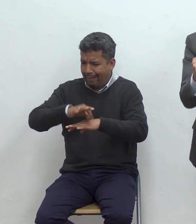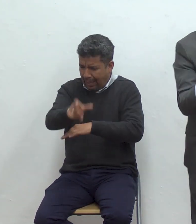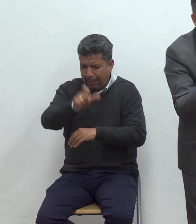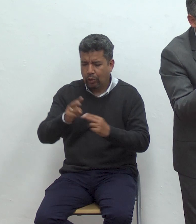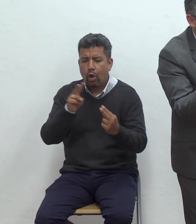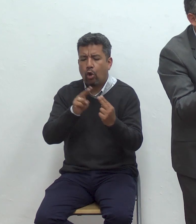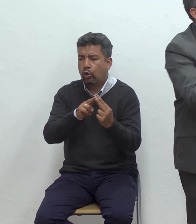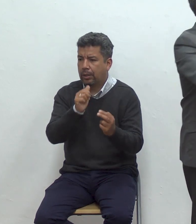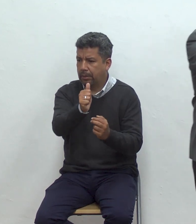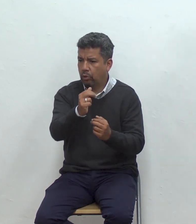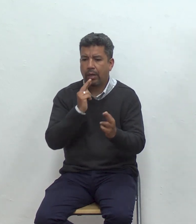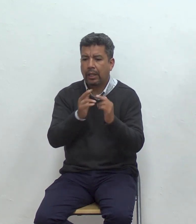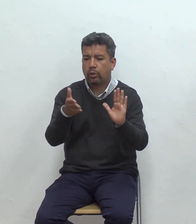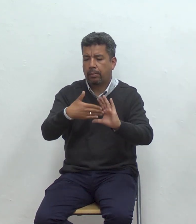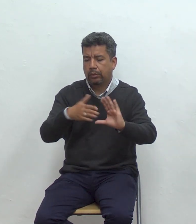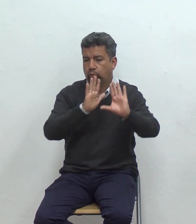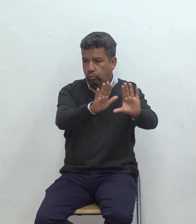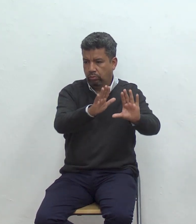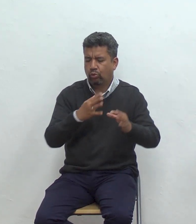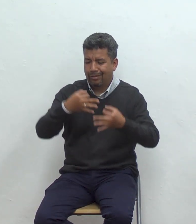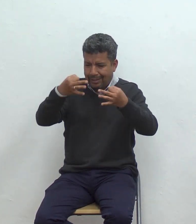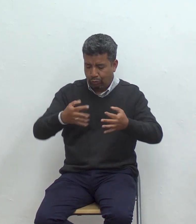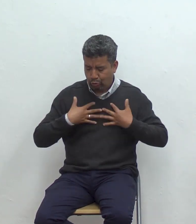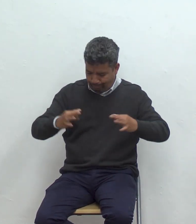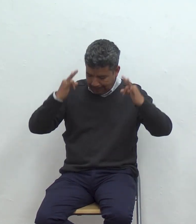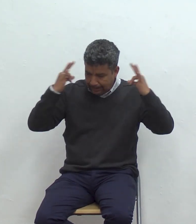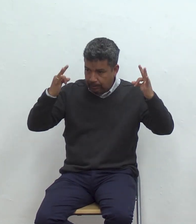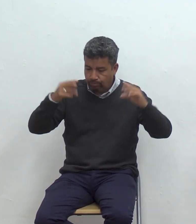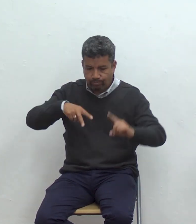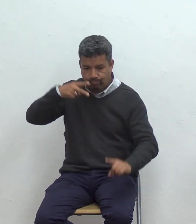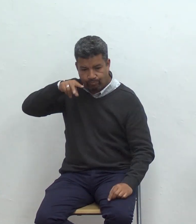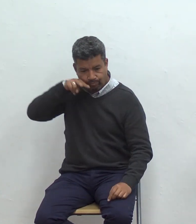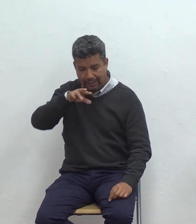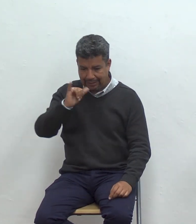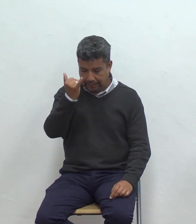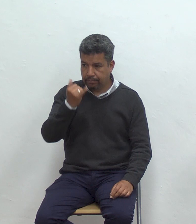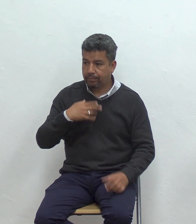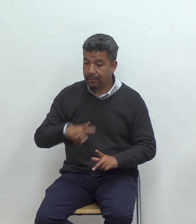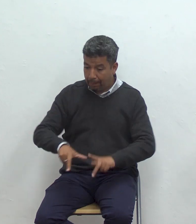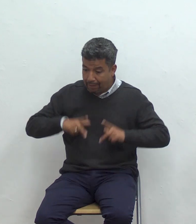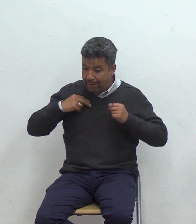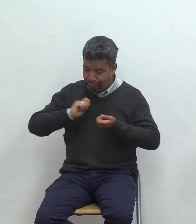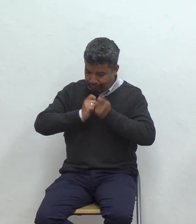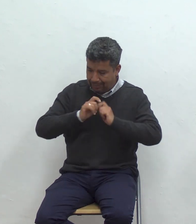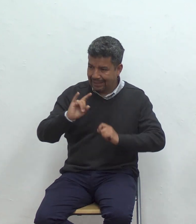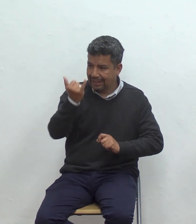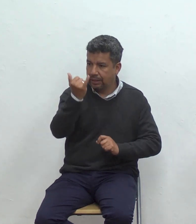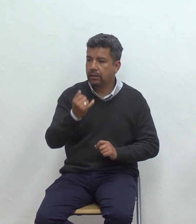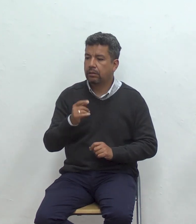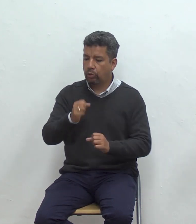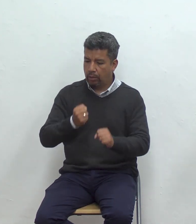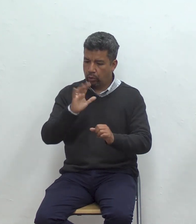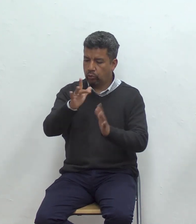conozca a Jesús. Yo se lo aseguro, yo soy testigo directo. Mi vida fue transformada por el